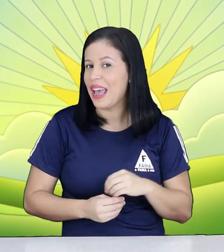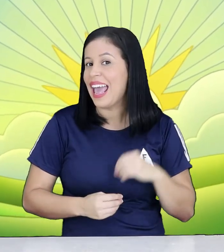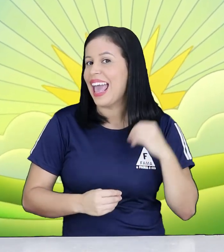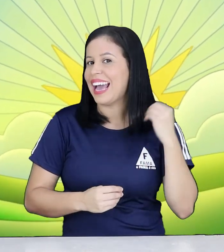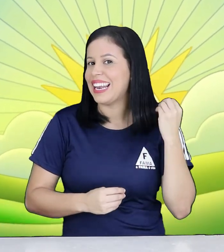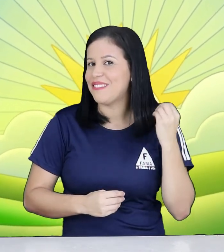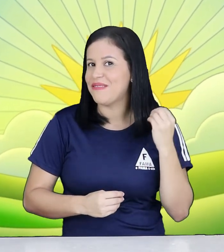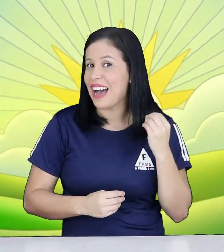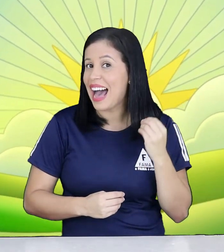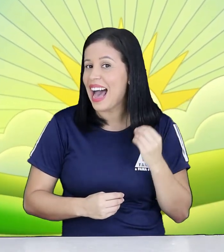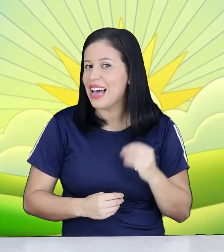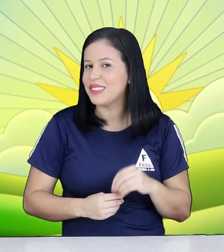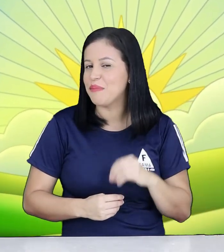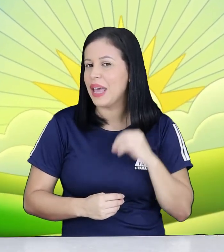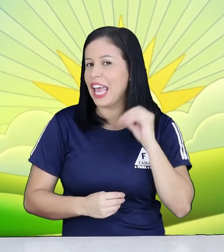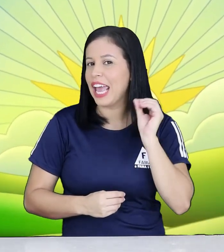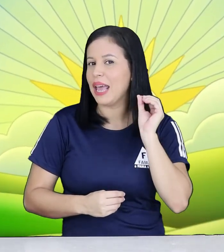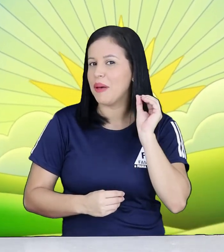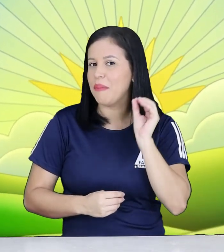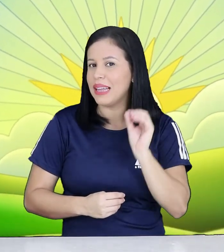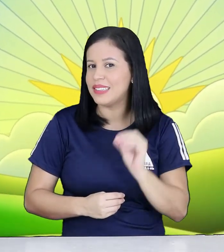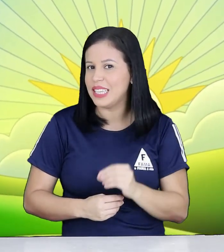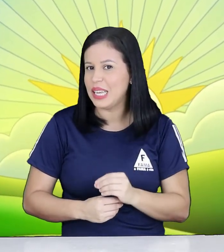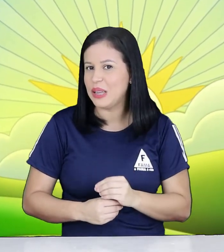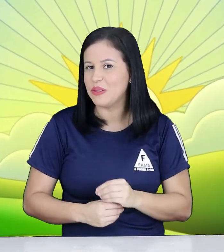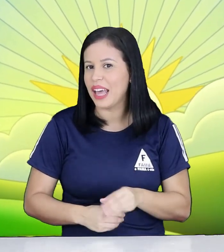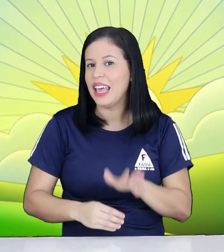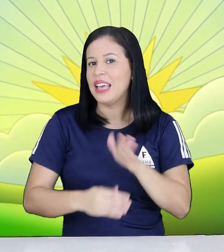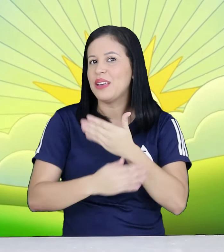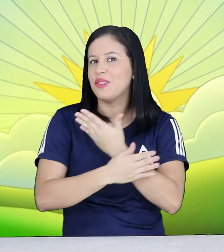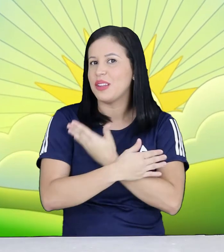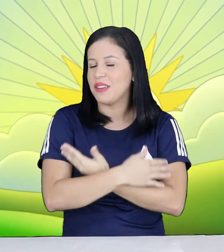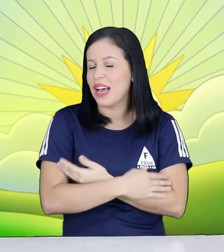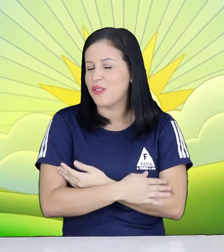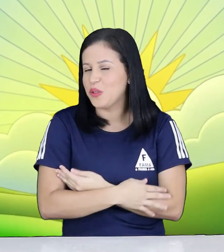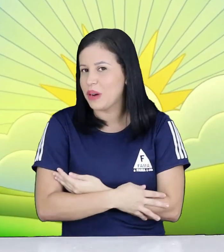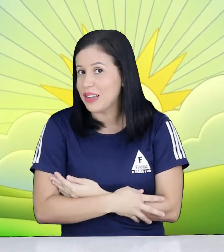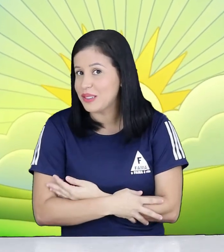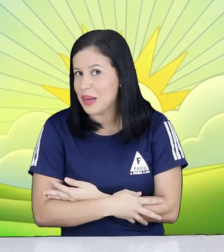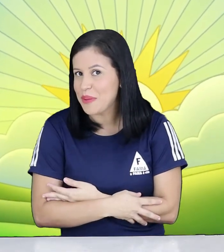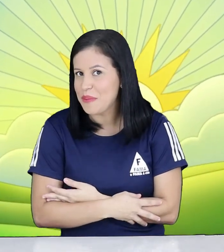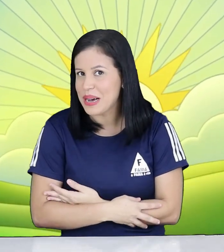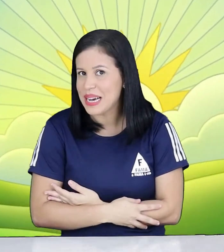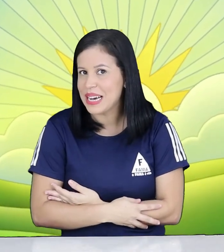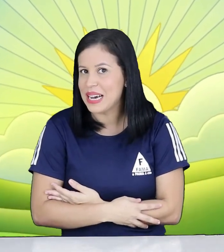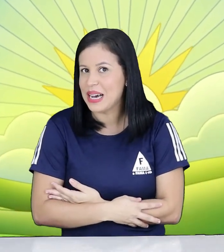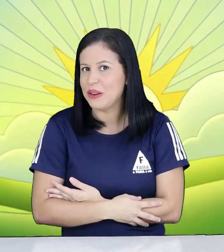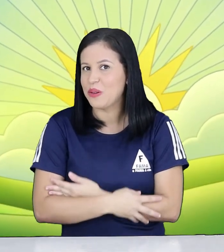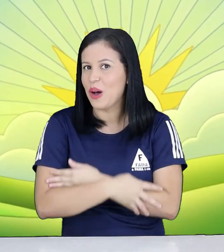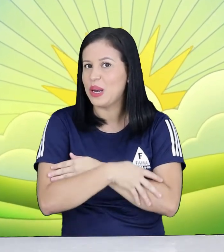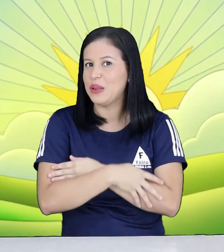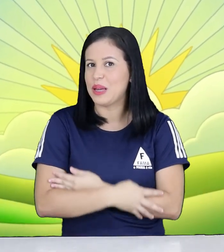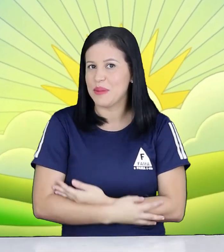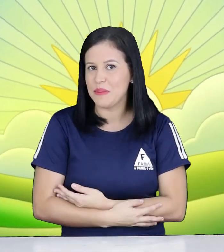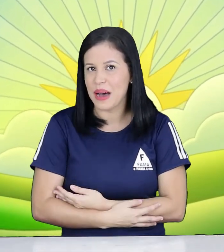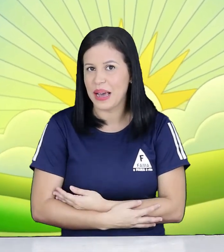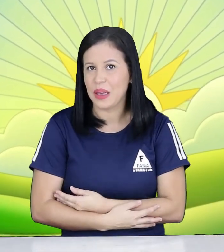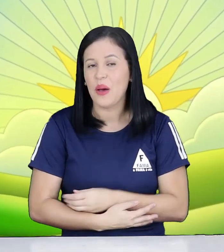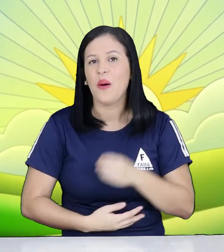É aquela fase bem bebezinho, né? Que você ficava no braço da mamãe, no colinho da mamãe,